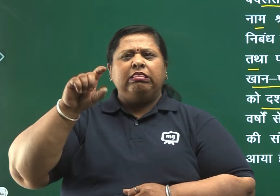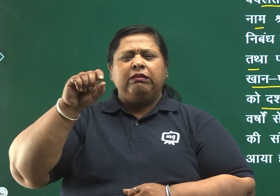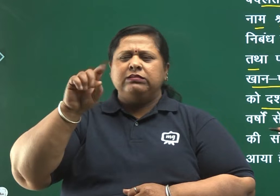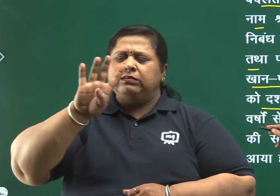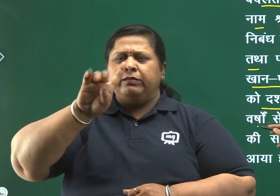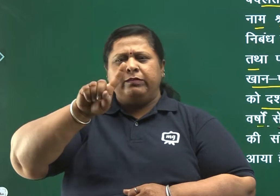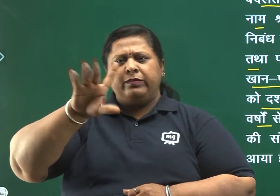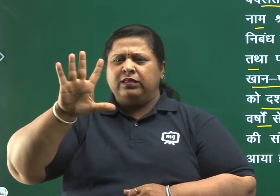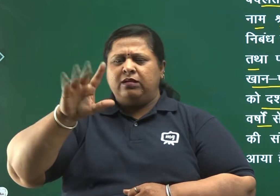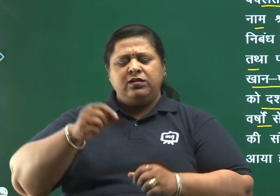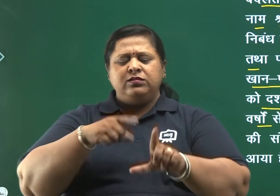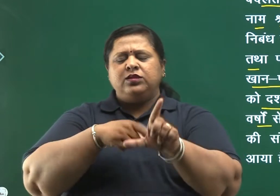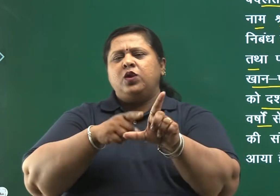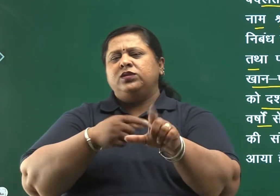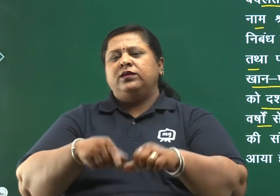10-15 वर्षों से